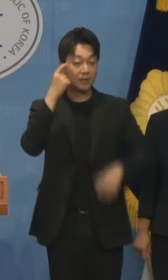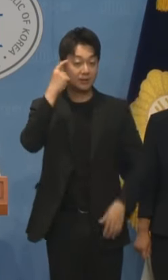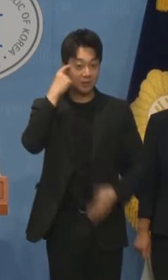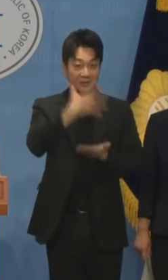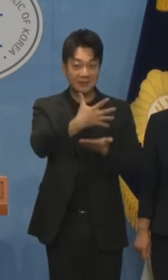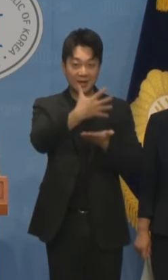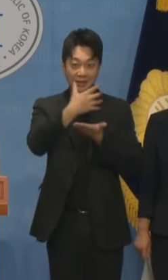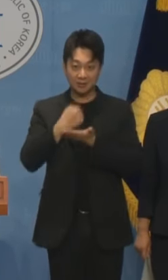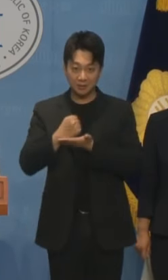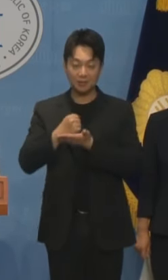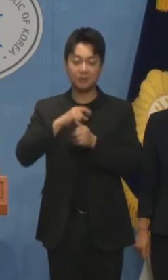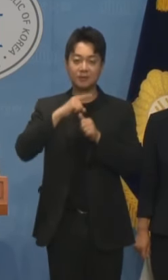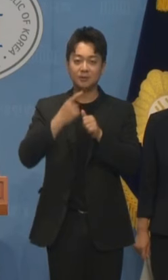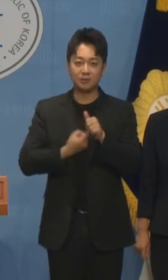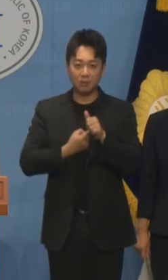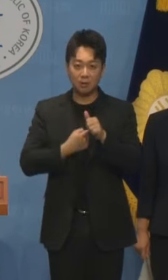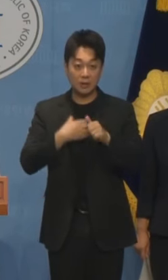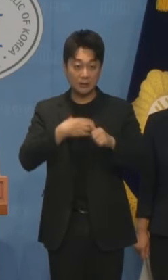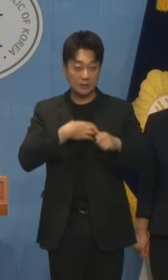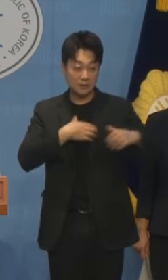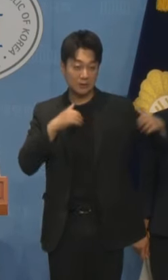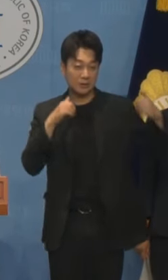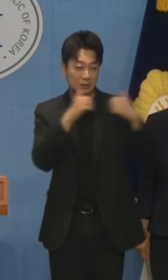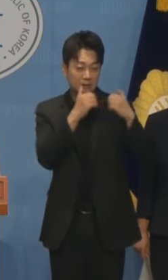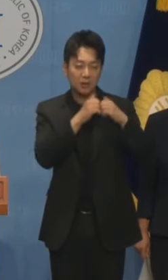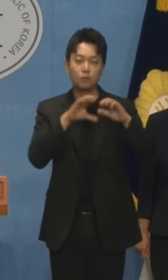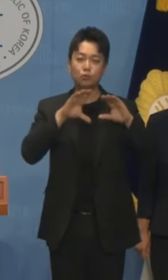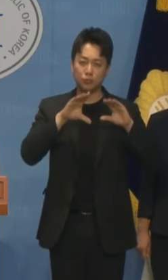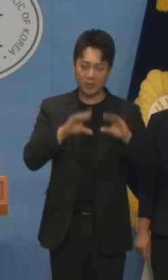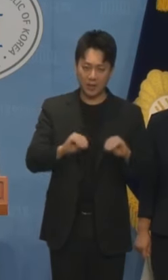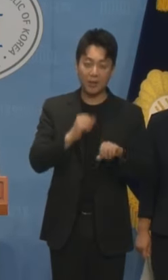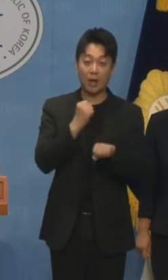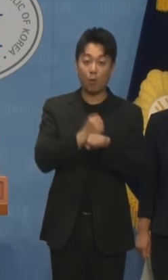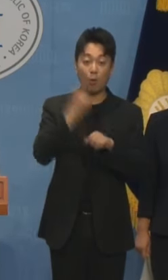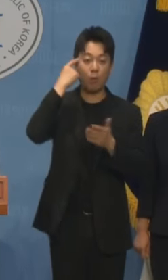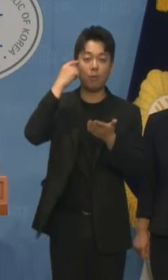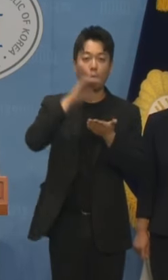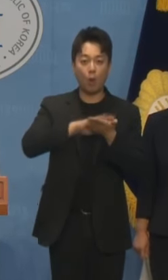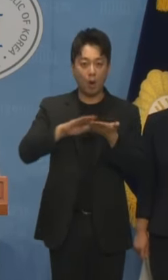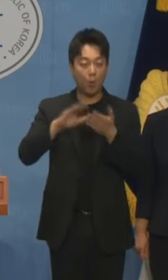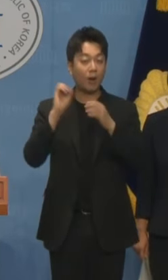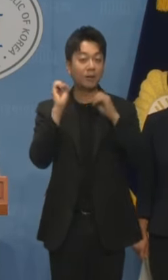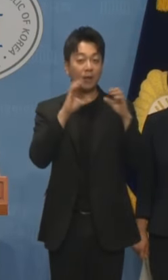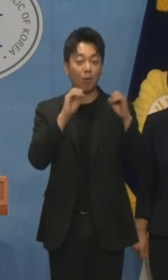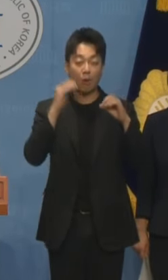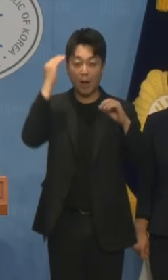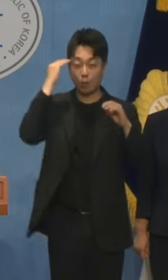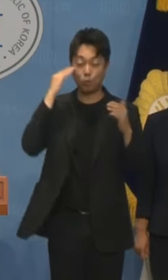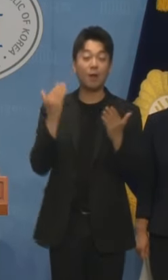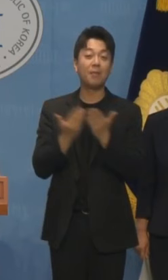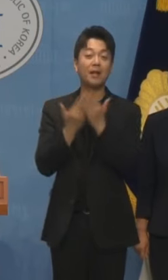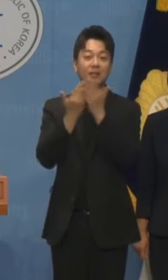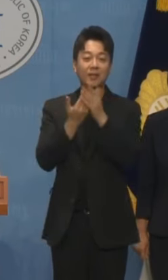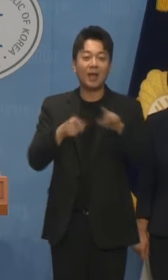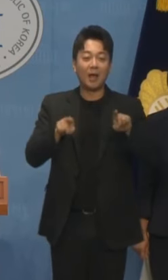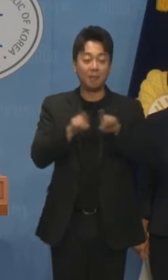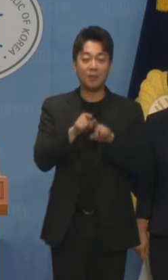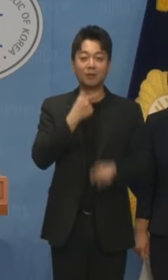돌아가 일체의 적대행위를 중단하고 한반도 평화와 민족 번영의 길로 함께 나아갑시다